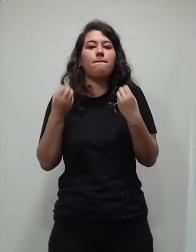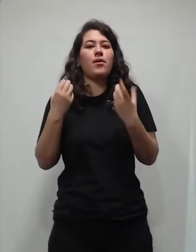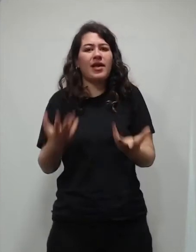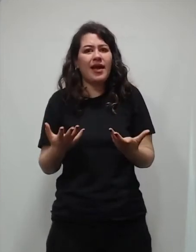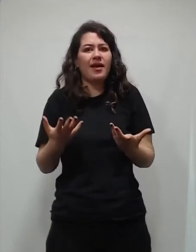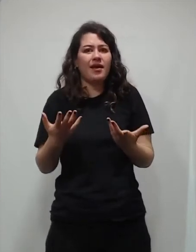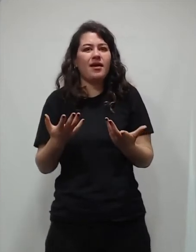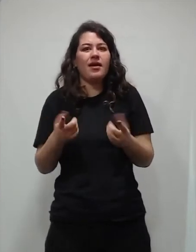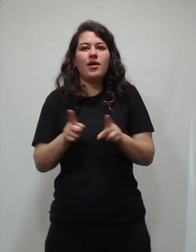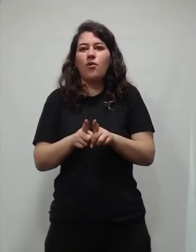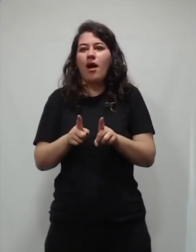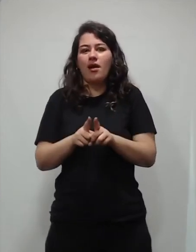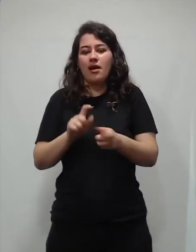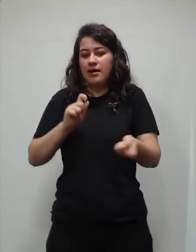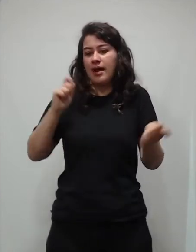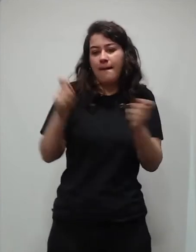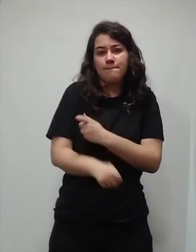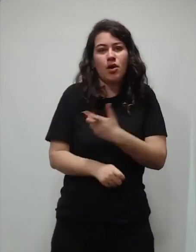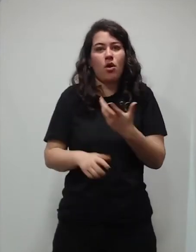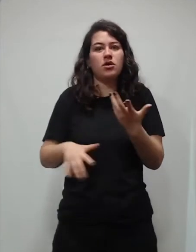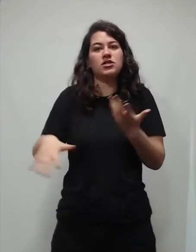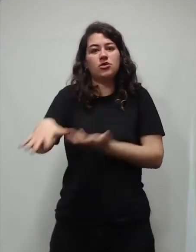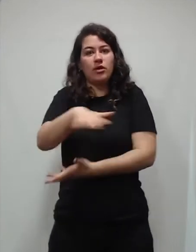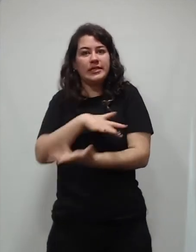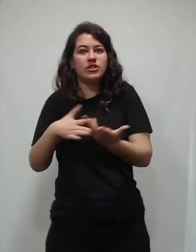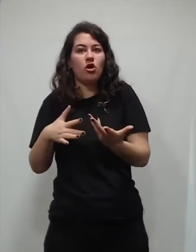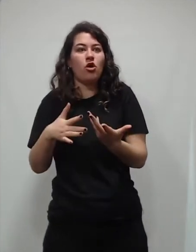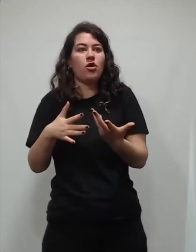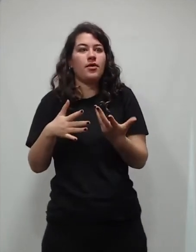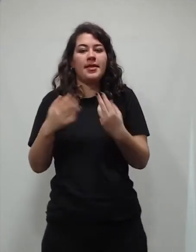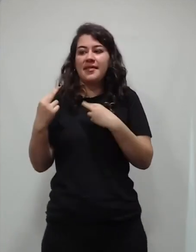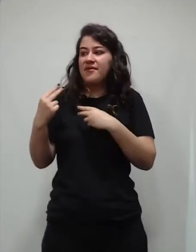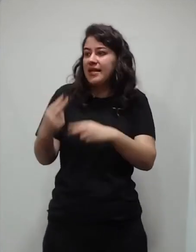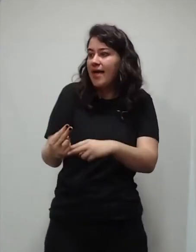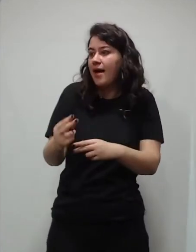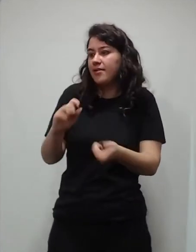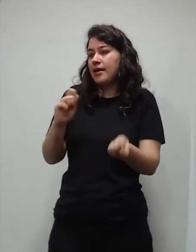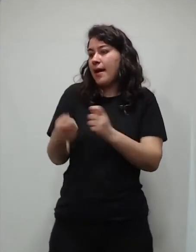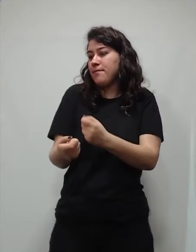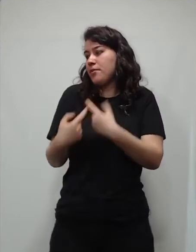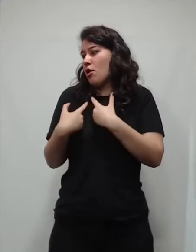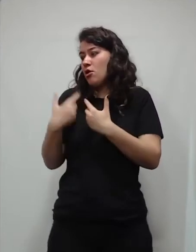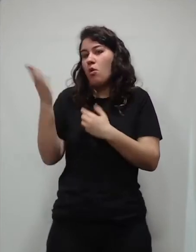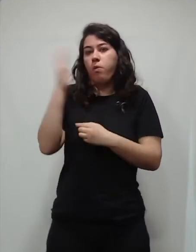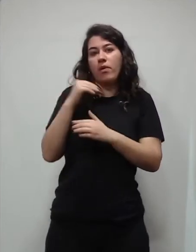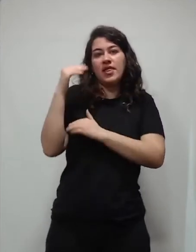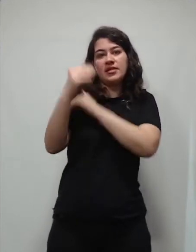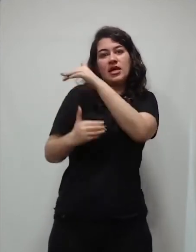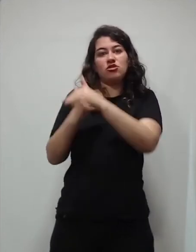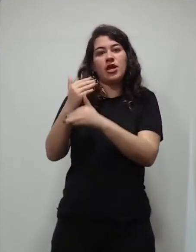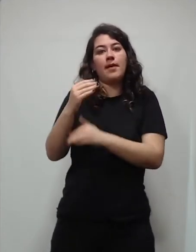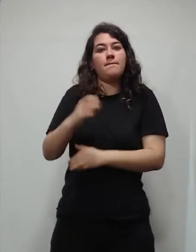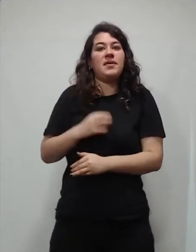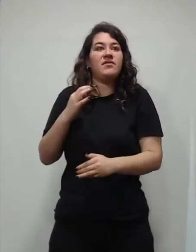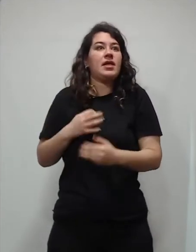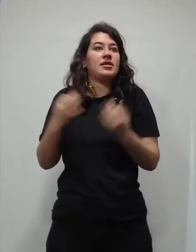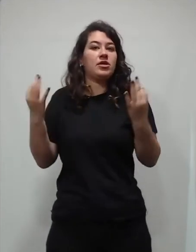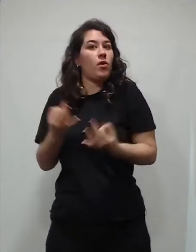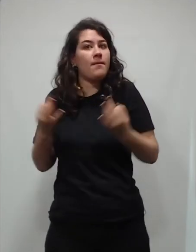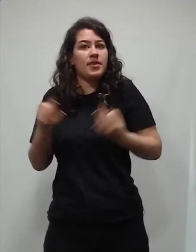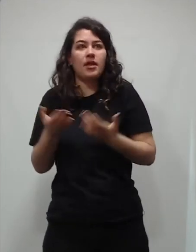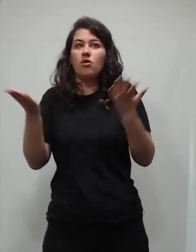porque se movió el piso que te da la posibilidad de desarrollar tu vida con cierta